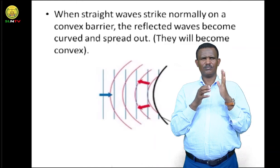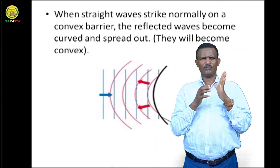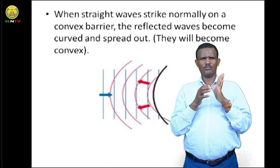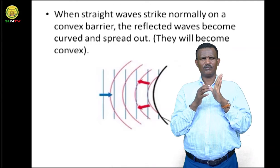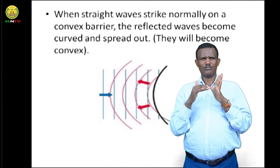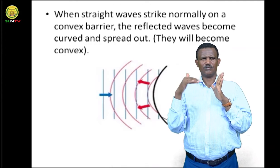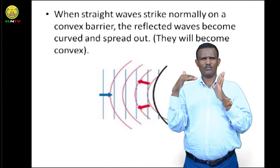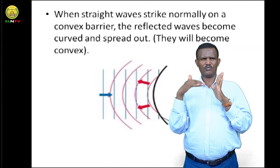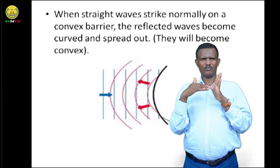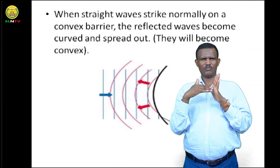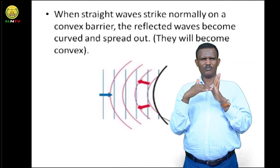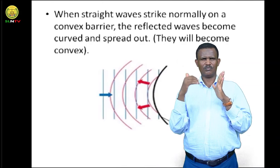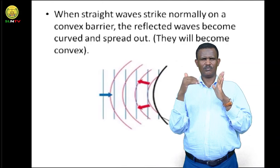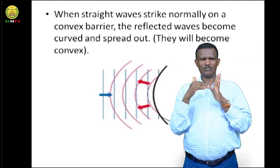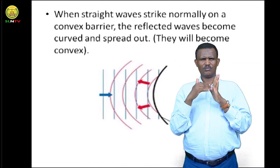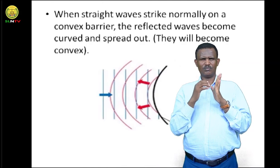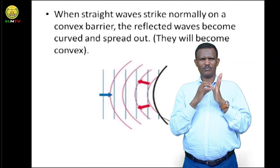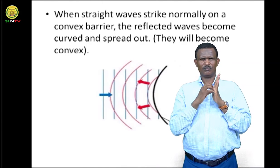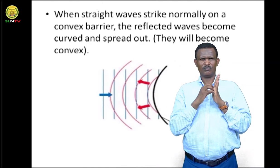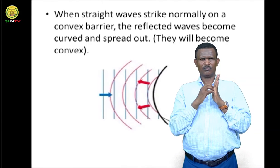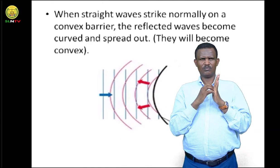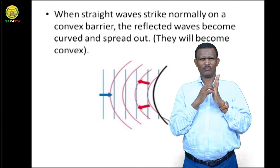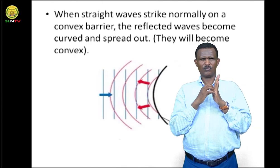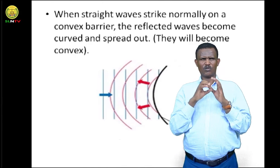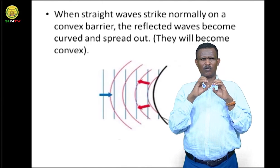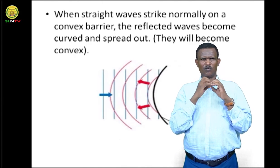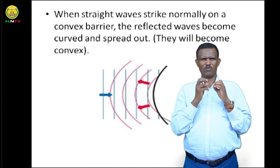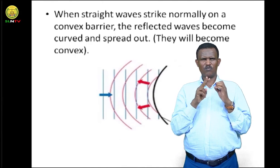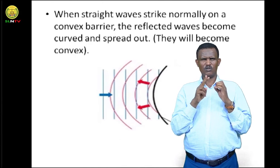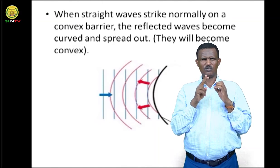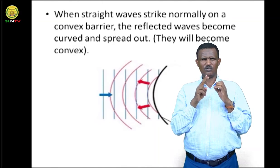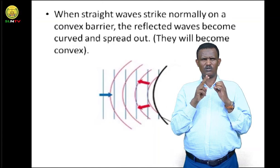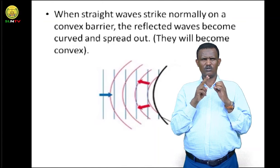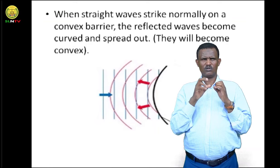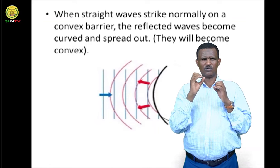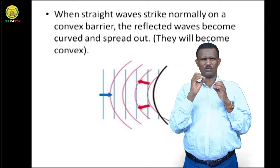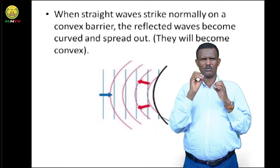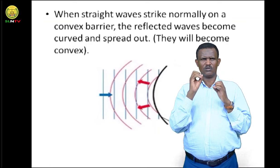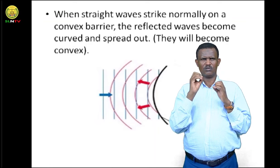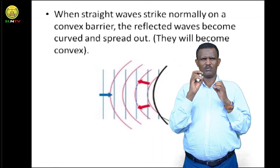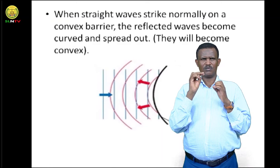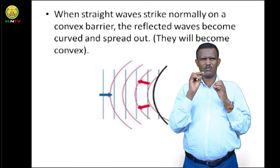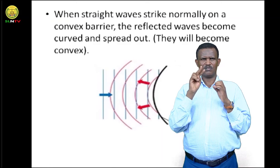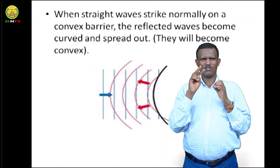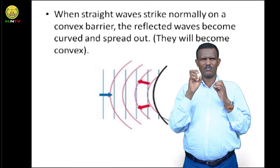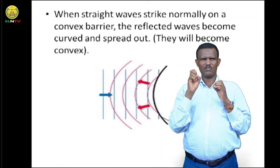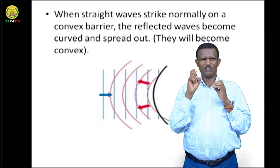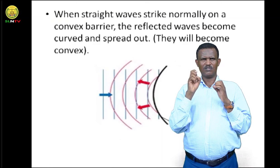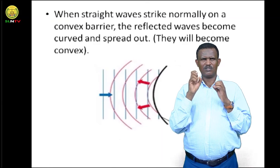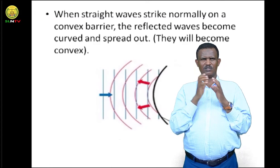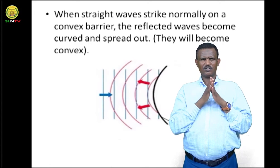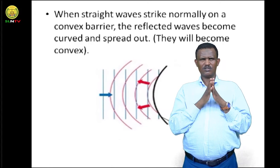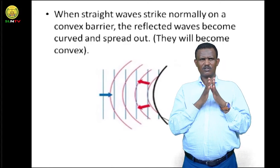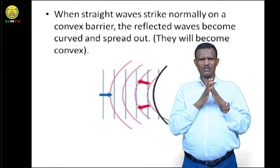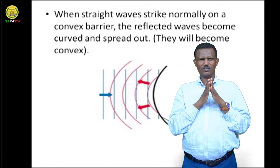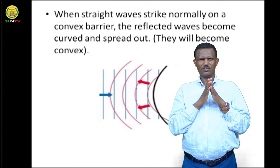xoodan marka la isticmaalayo ereyada concave-ka iyo convex-ku waxaa loo kala qaataa waa habka mulqaacadda